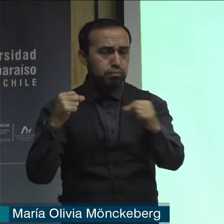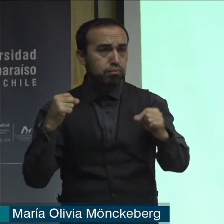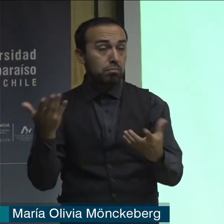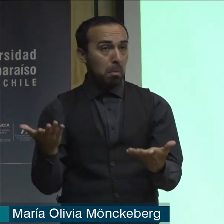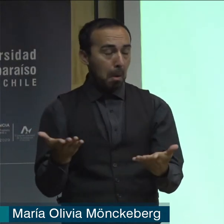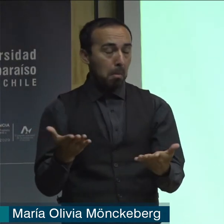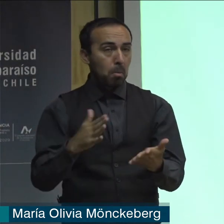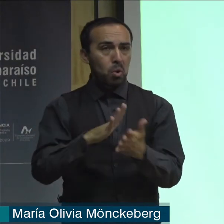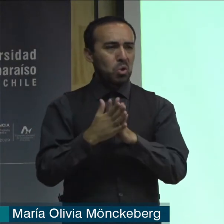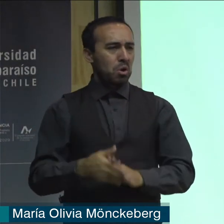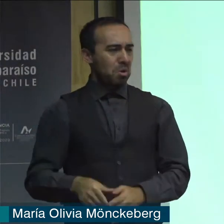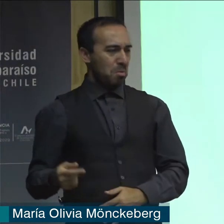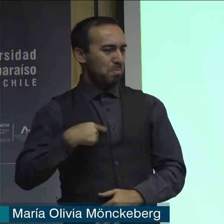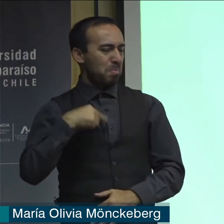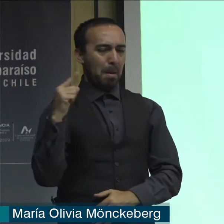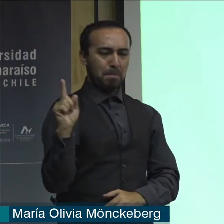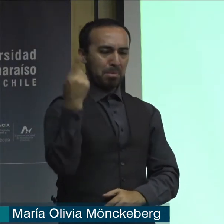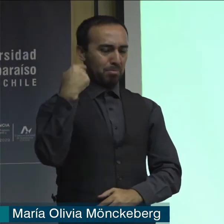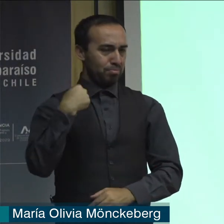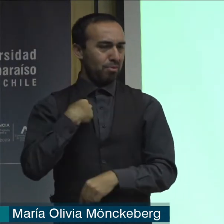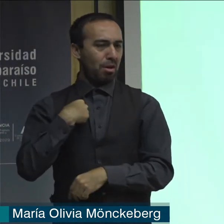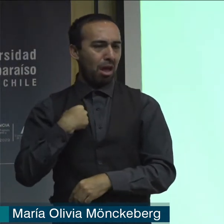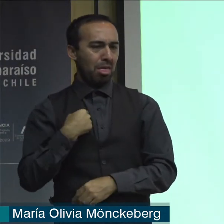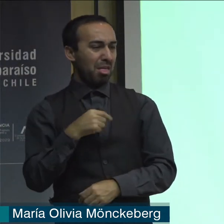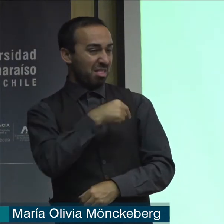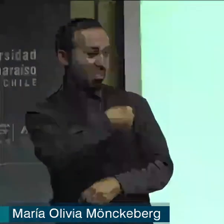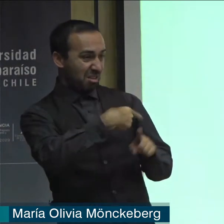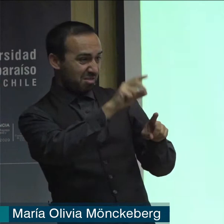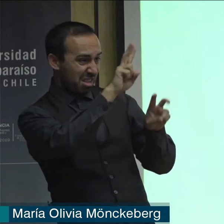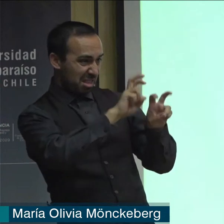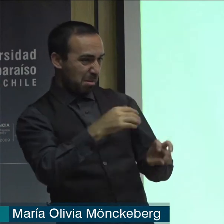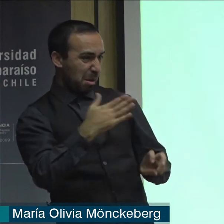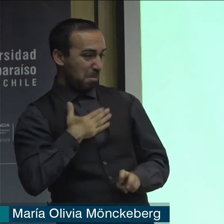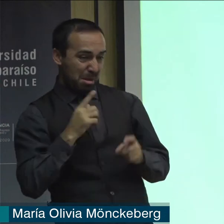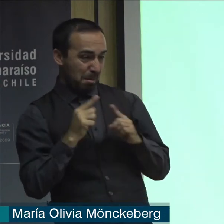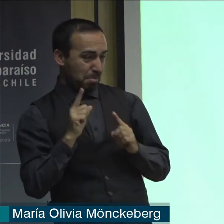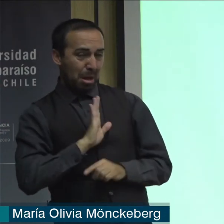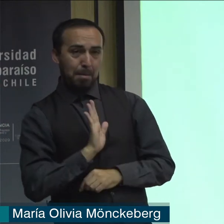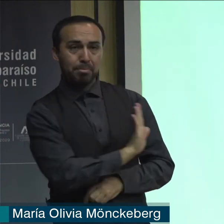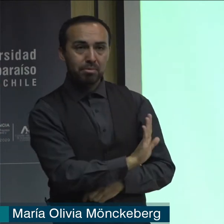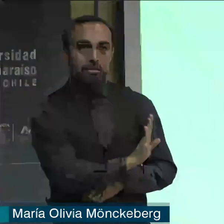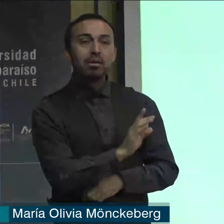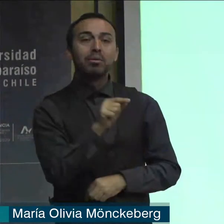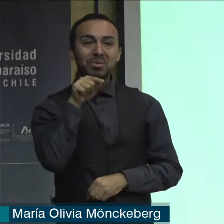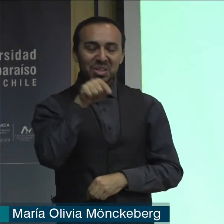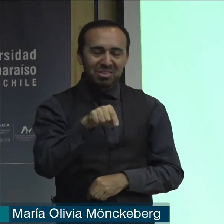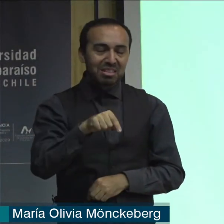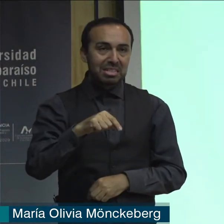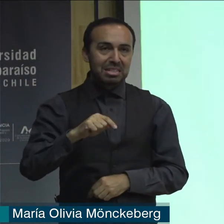por por esa presión por vivir en el hoy